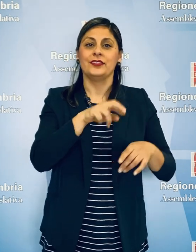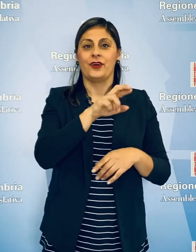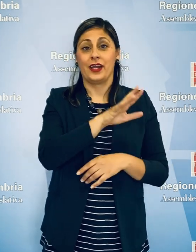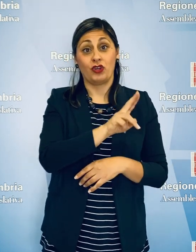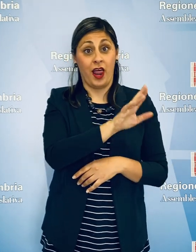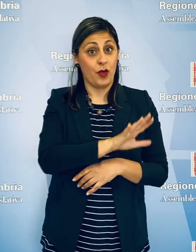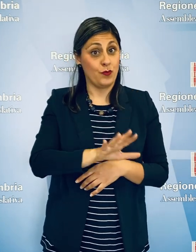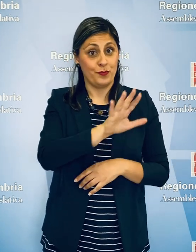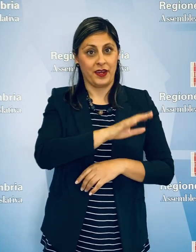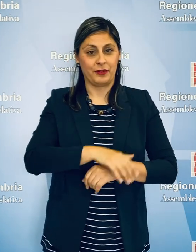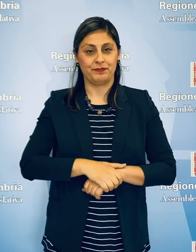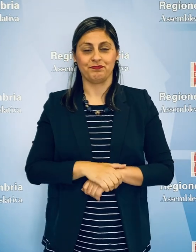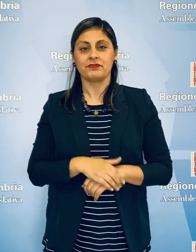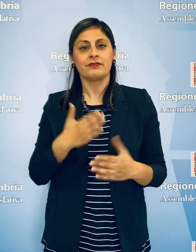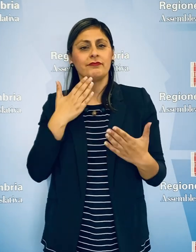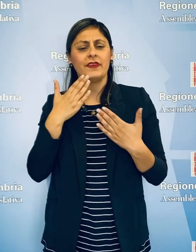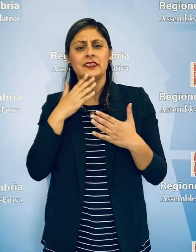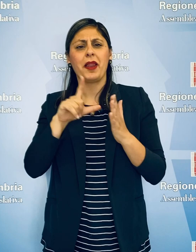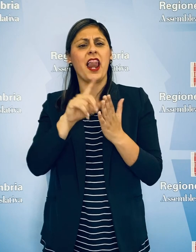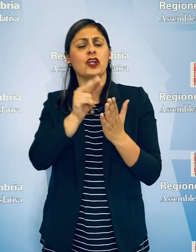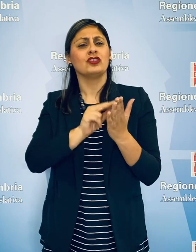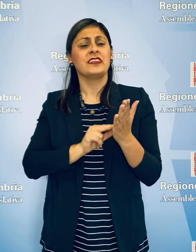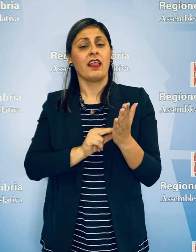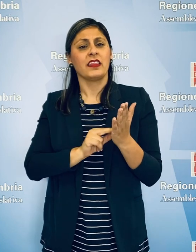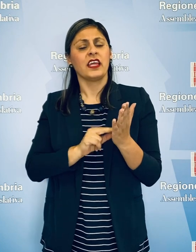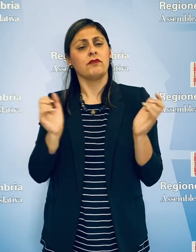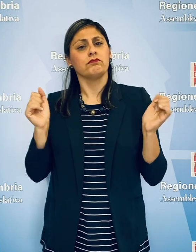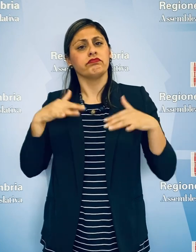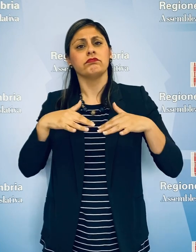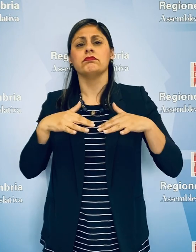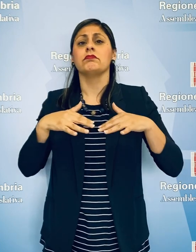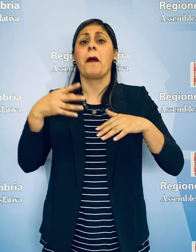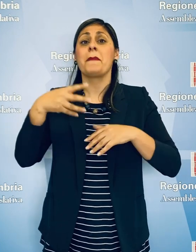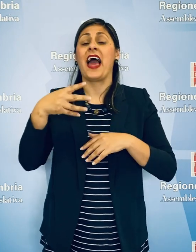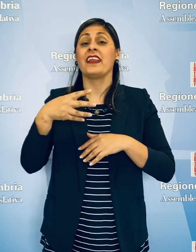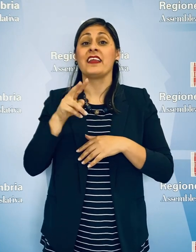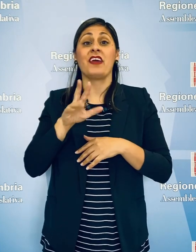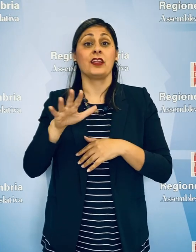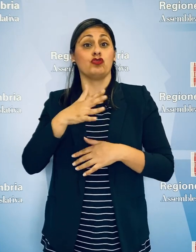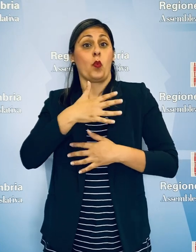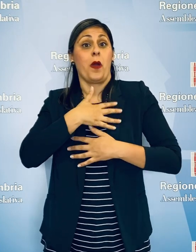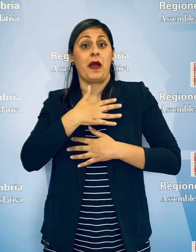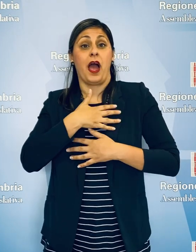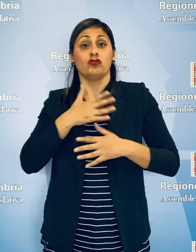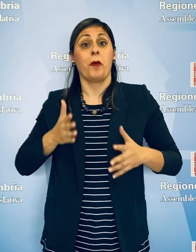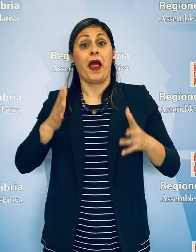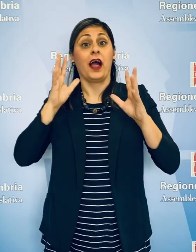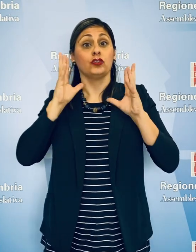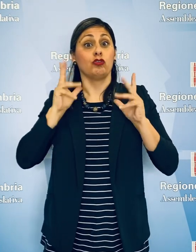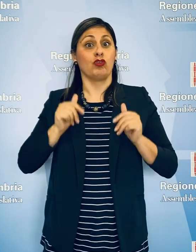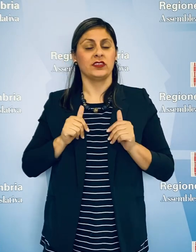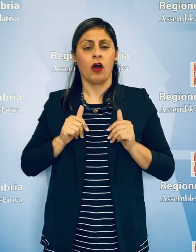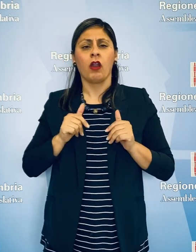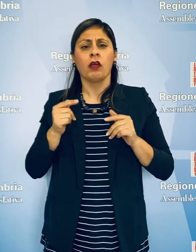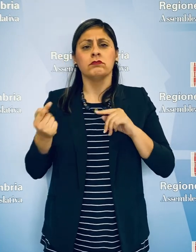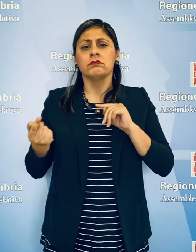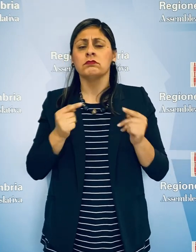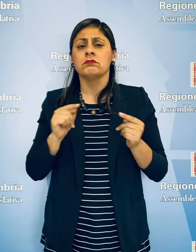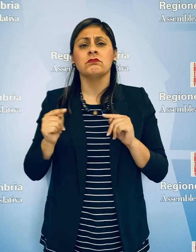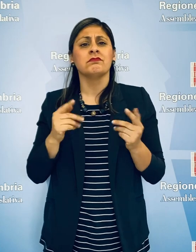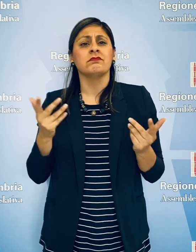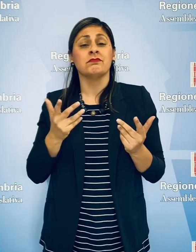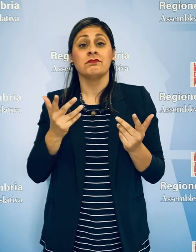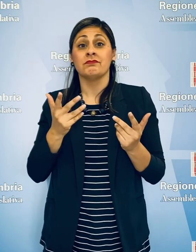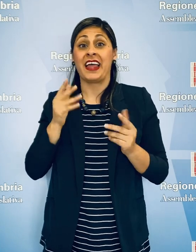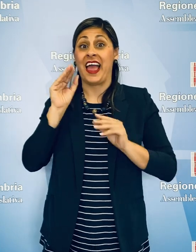nazionale Sordi, Consiglio regionale dell'Umbria. L'Assemblea Legislativa si è riunita martedì 25 maggio a Palazzo Cesaroni